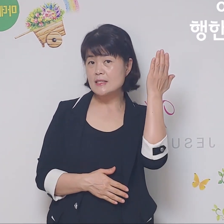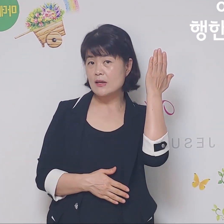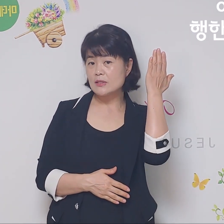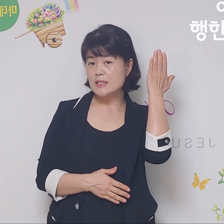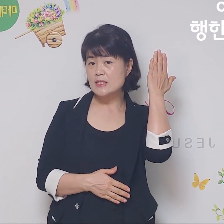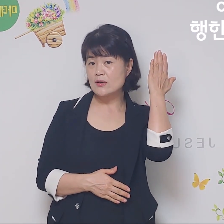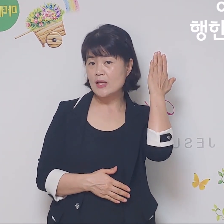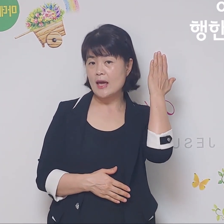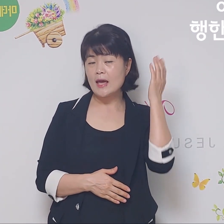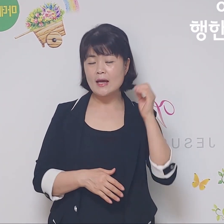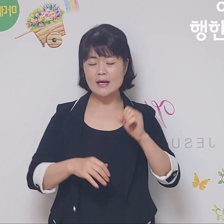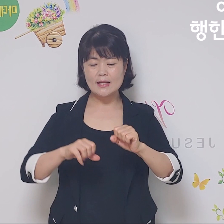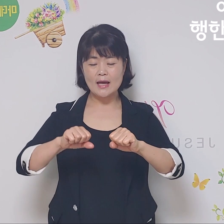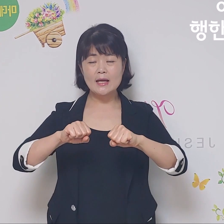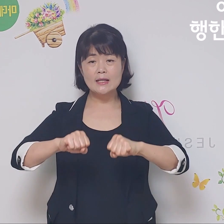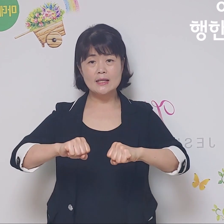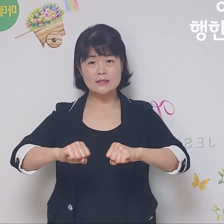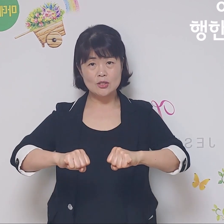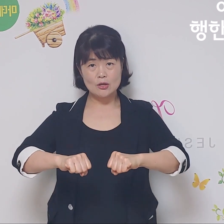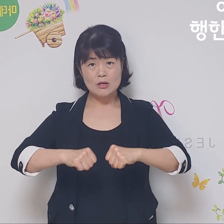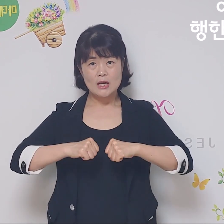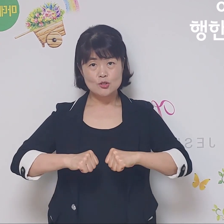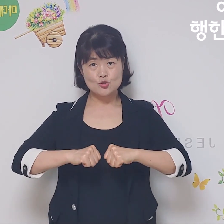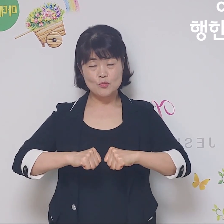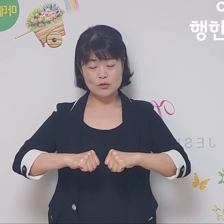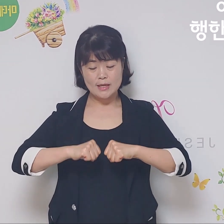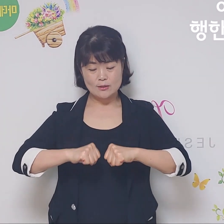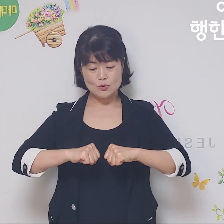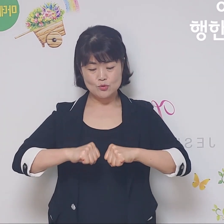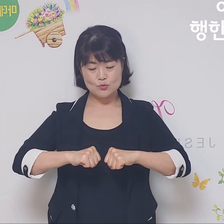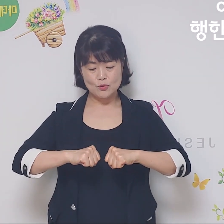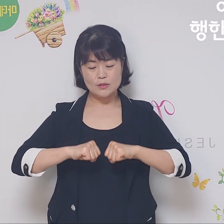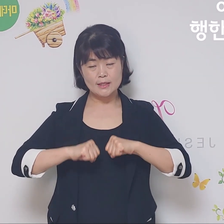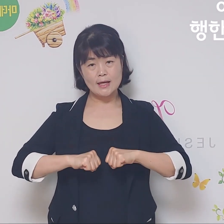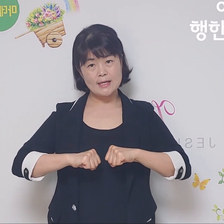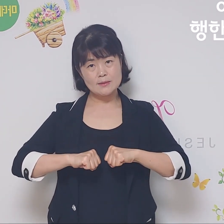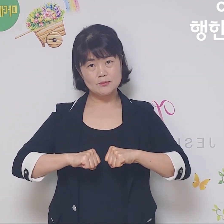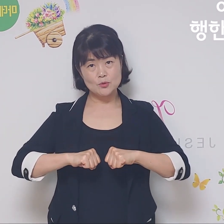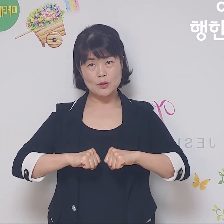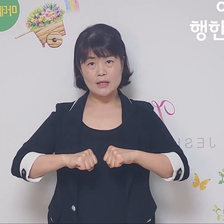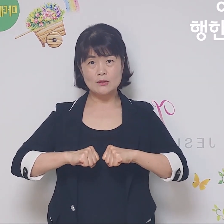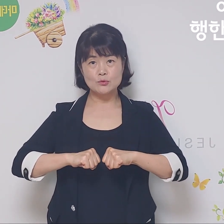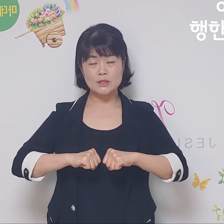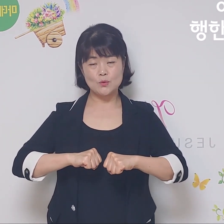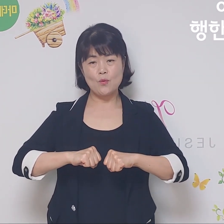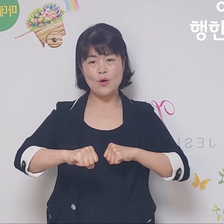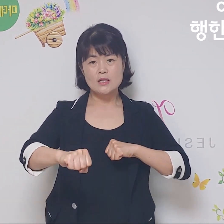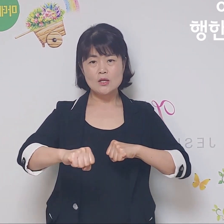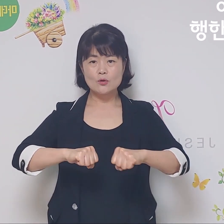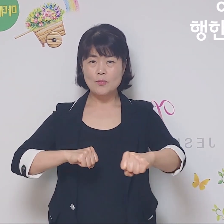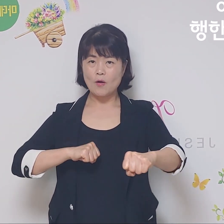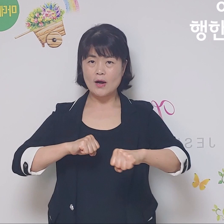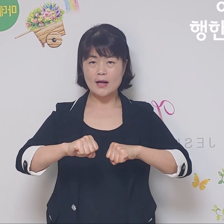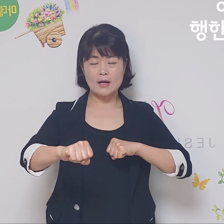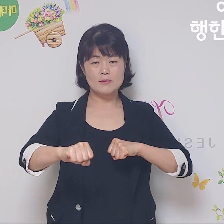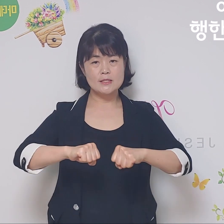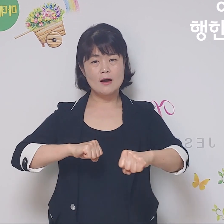마찬가지예요. 이전에 행하다는요. 양손 주먹을 이렇게 가슴 쪽에다 놓으시고 서로 번갈아 가면서